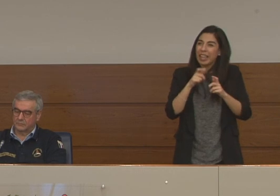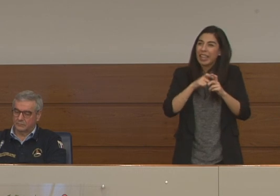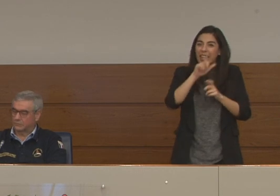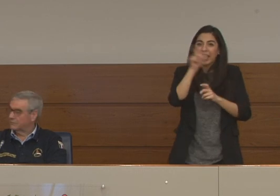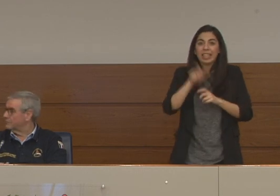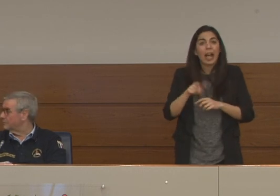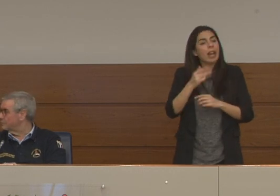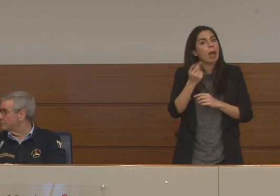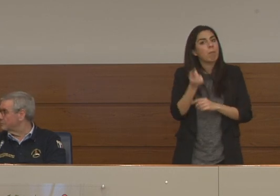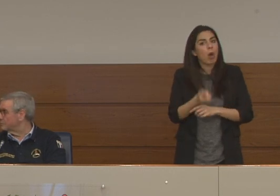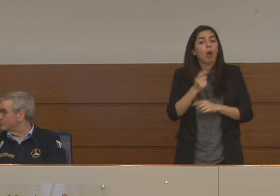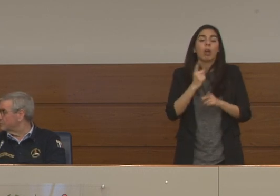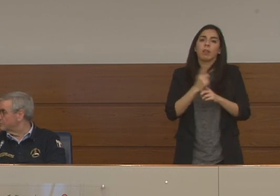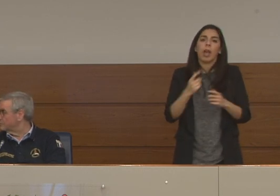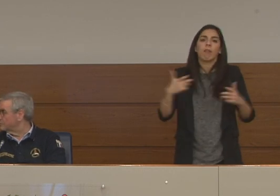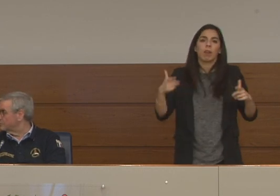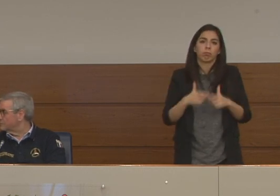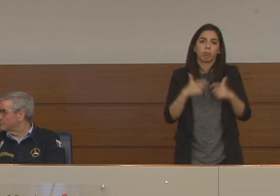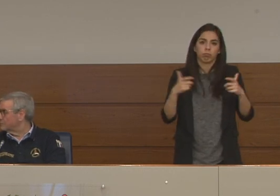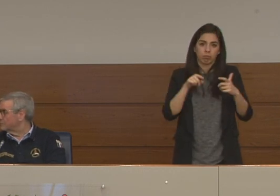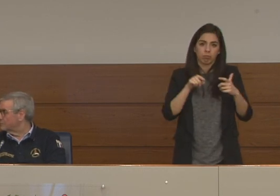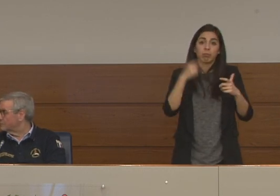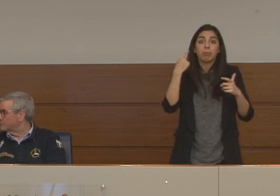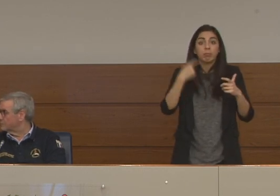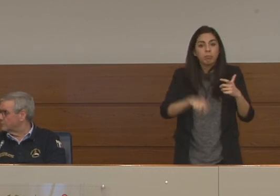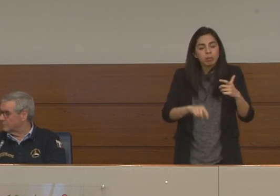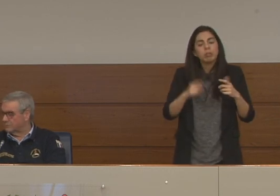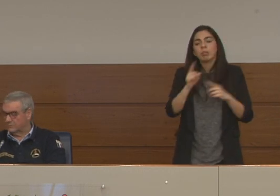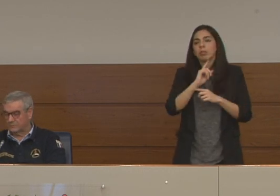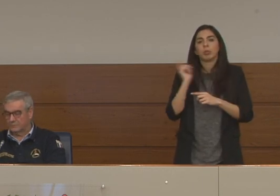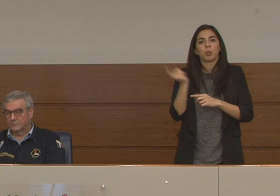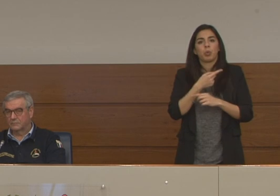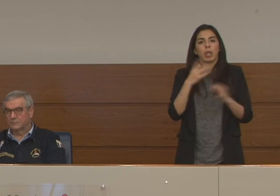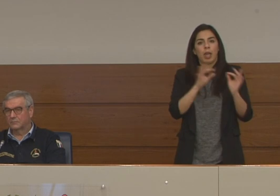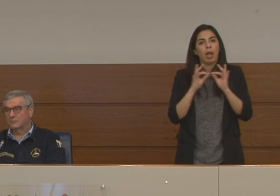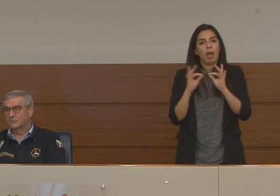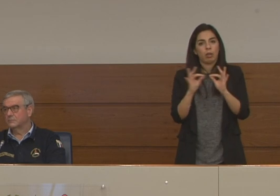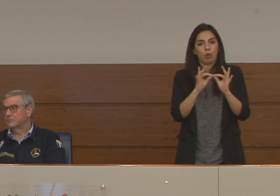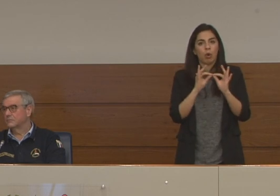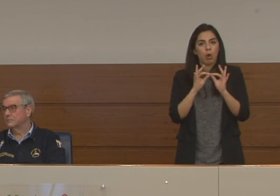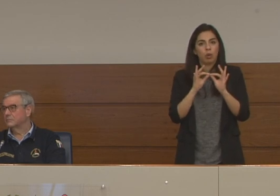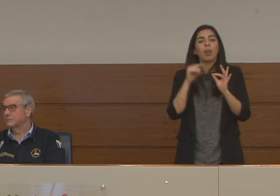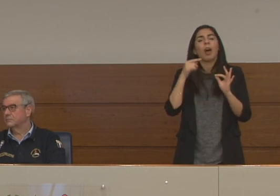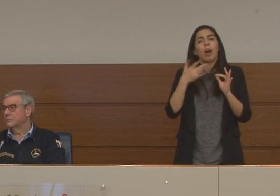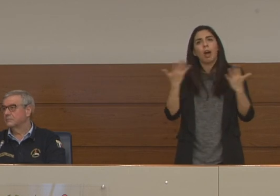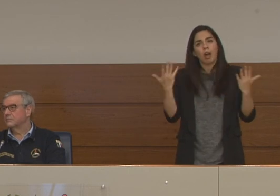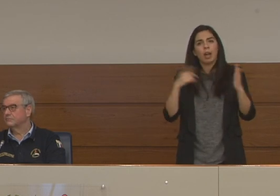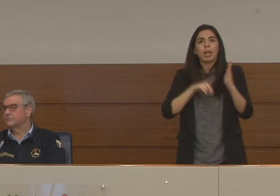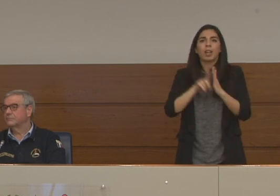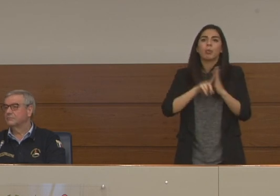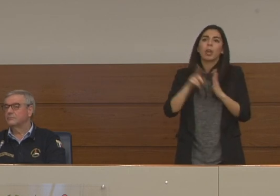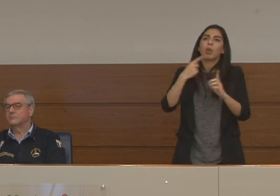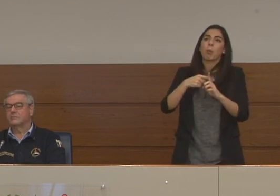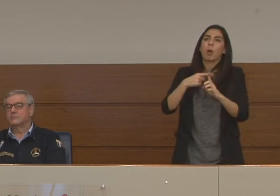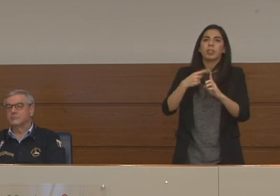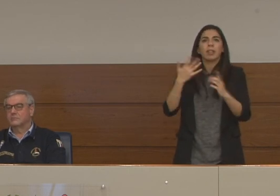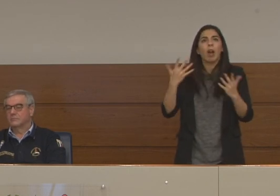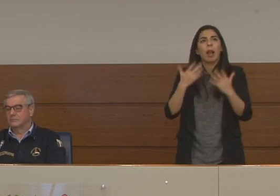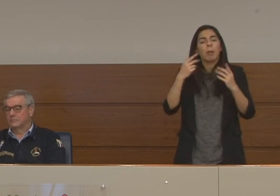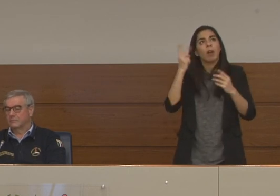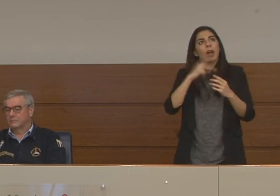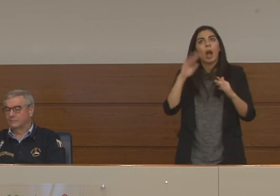su questo c'è una forte intendimento è come dire uno delle fallout positivi che usciranno da una vicenda che